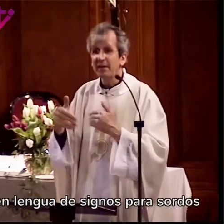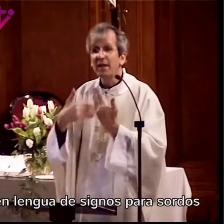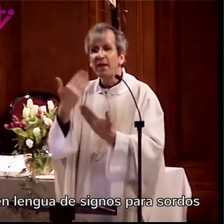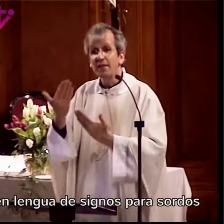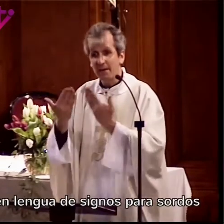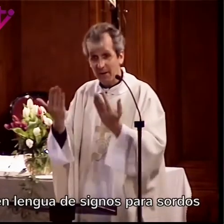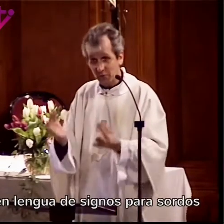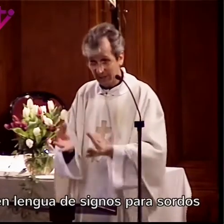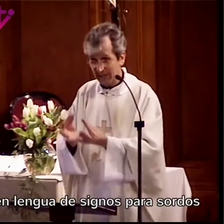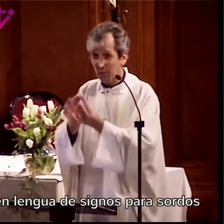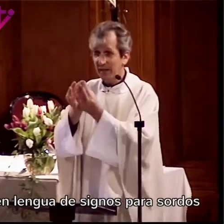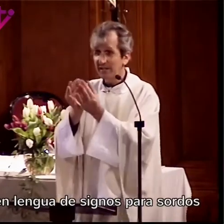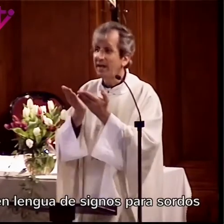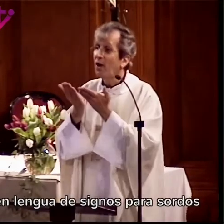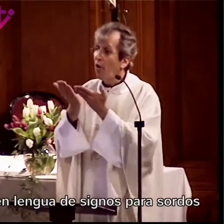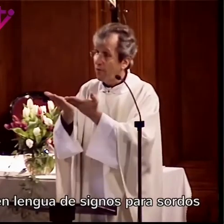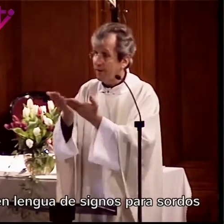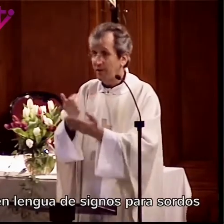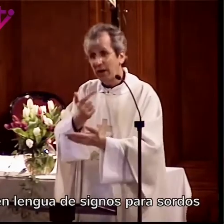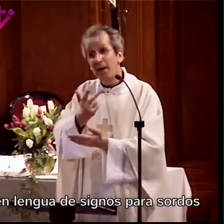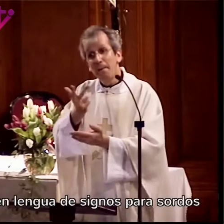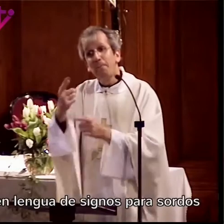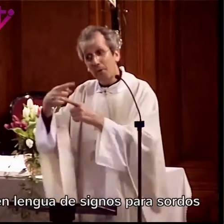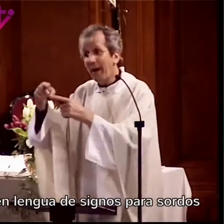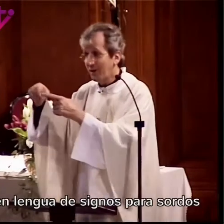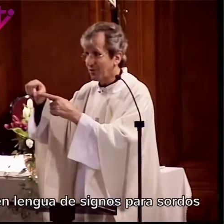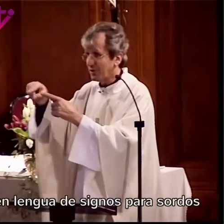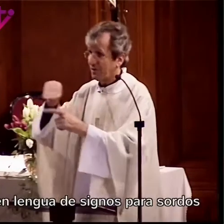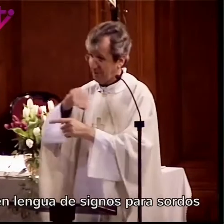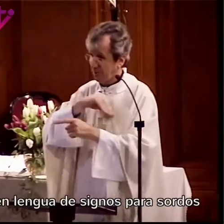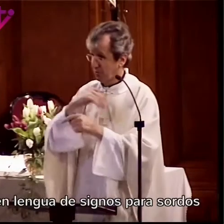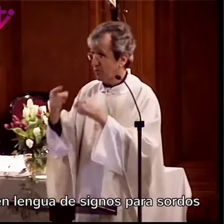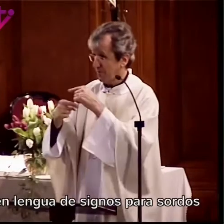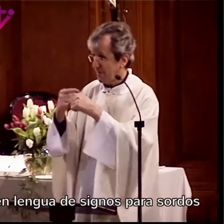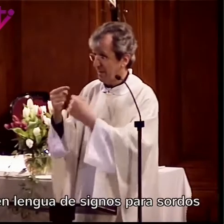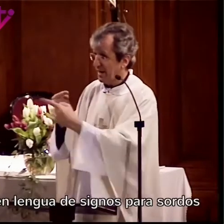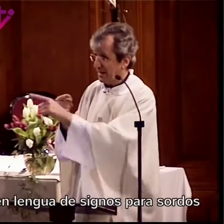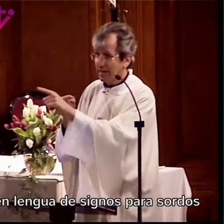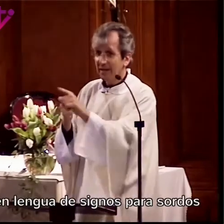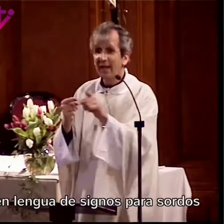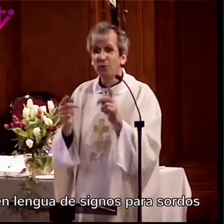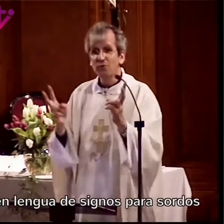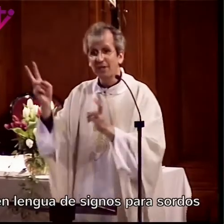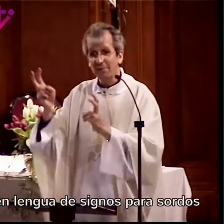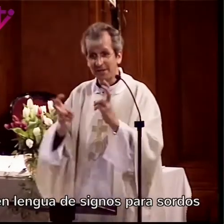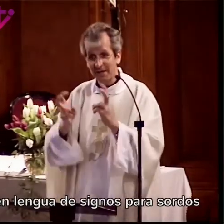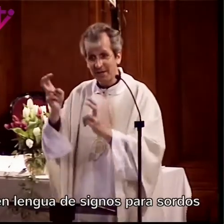celebramos esta eucaristía ofreciéndola por varios difuntos familiares de algunos que habéis venido